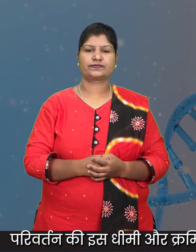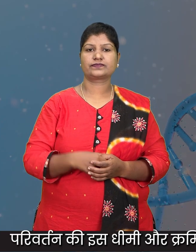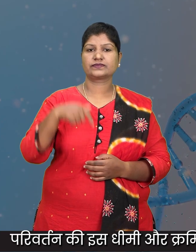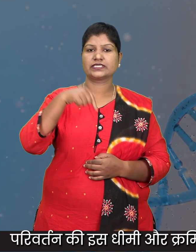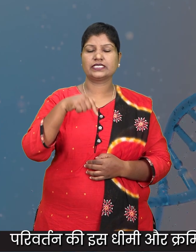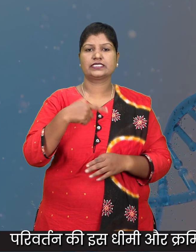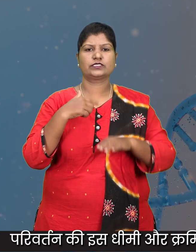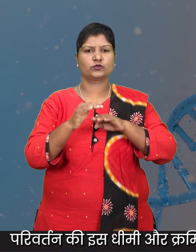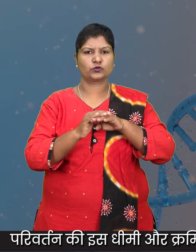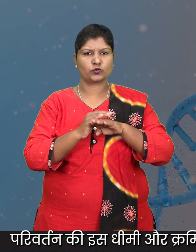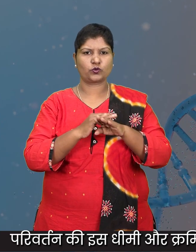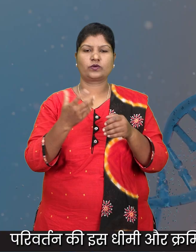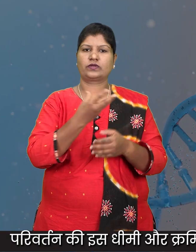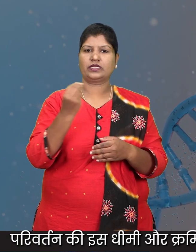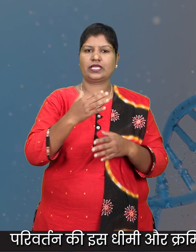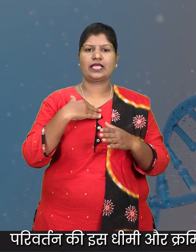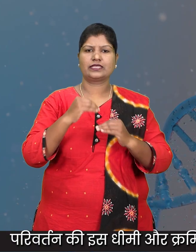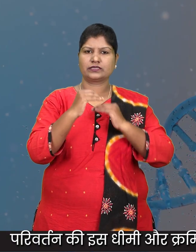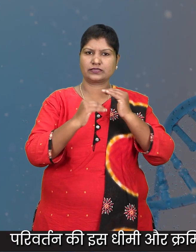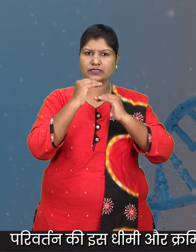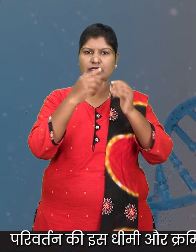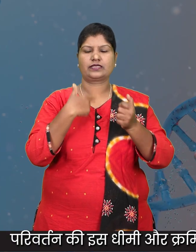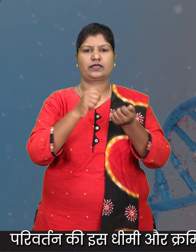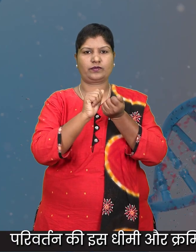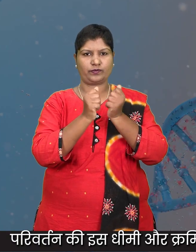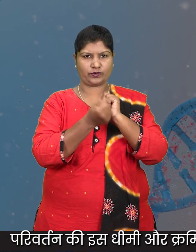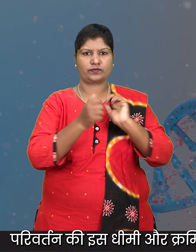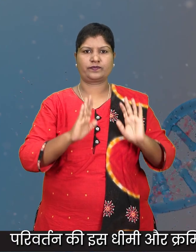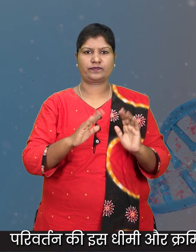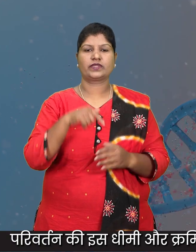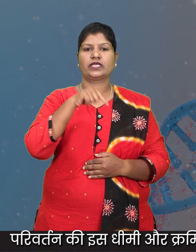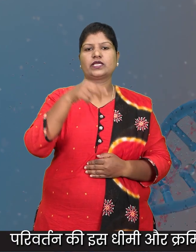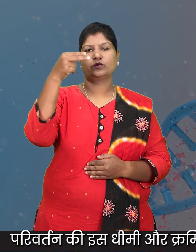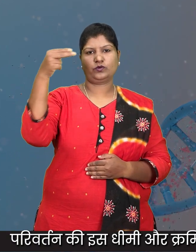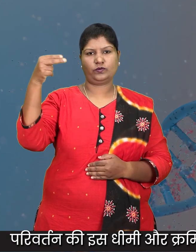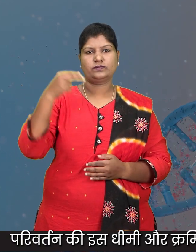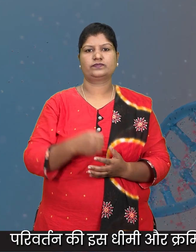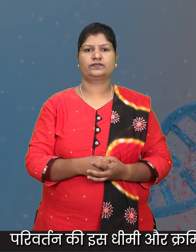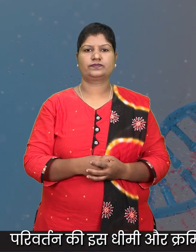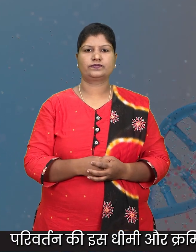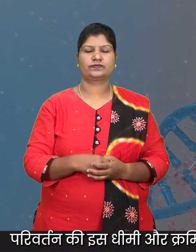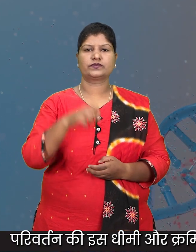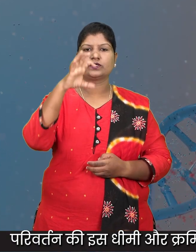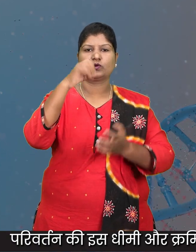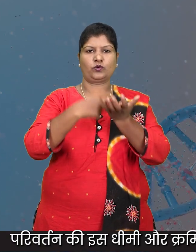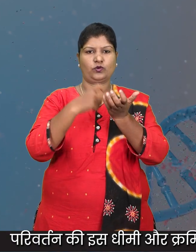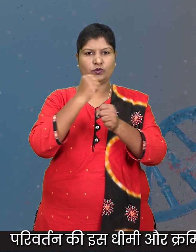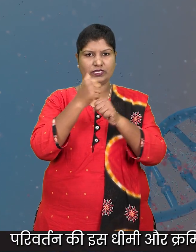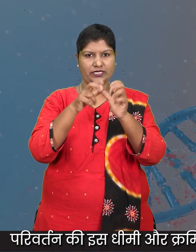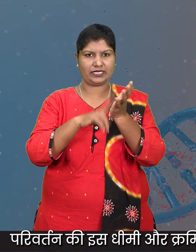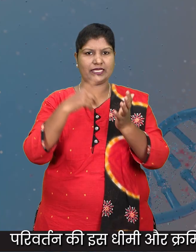परिवर्तन की इस धीमी और क्रमिक प्रक्रिया को जैविक विकास के रूप में माना जाता